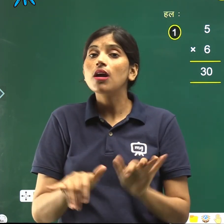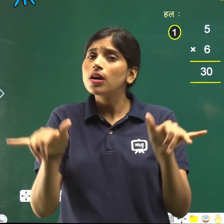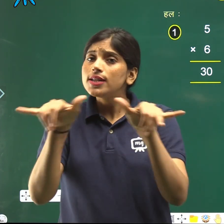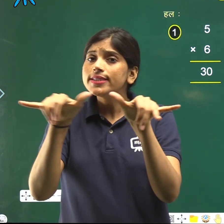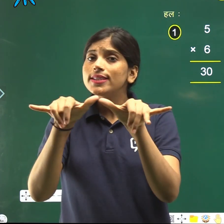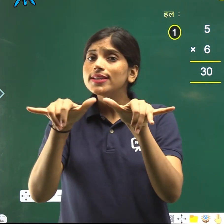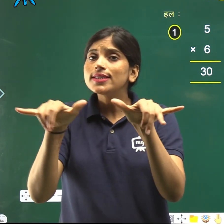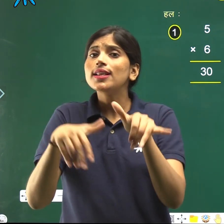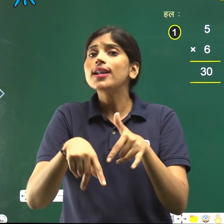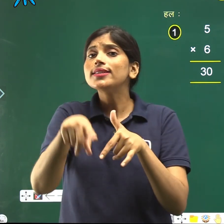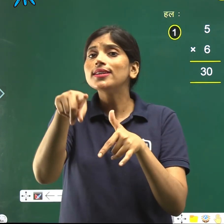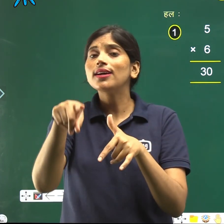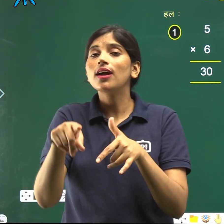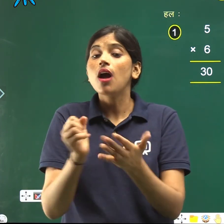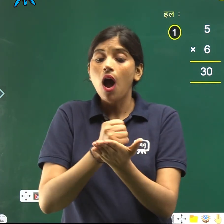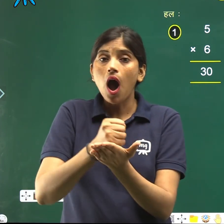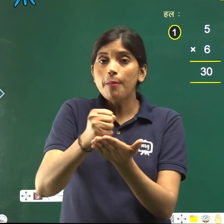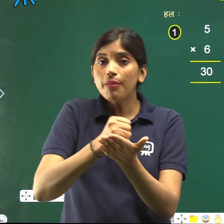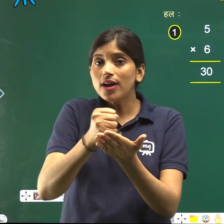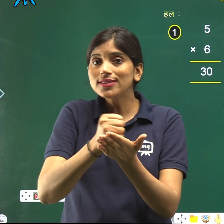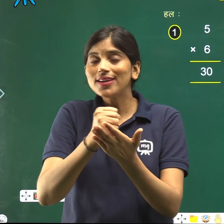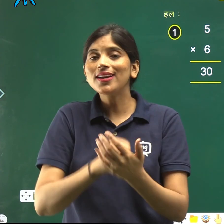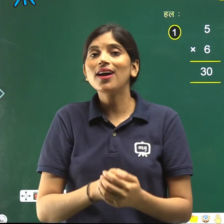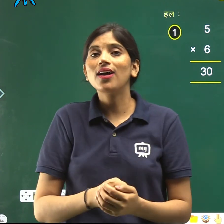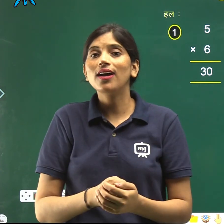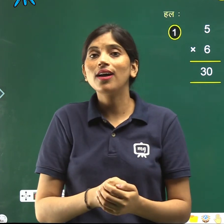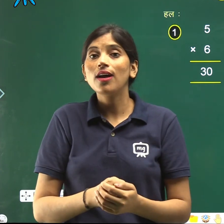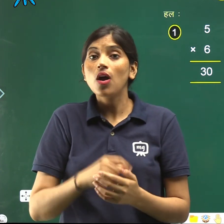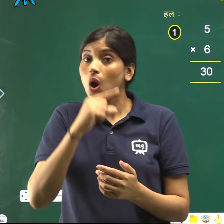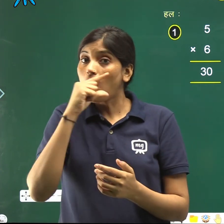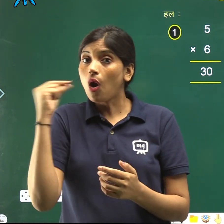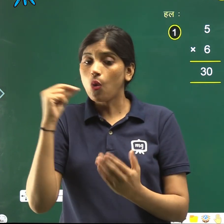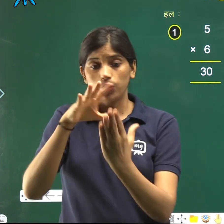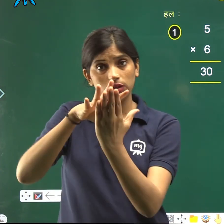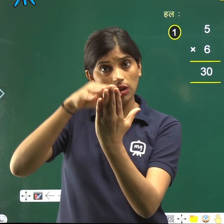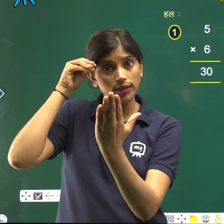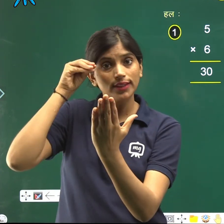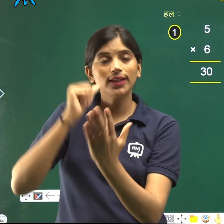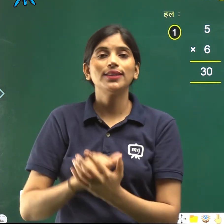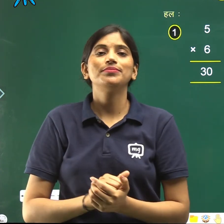इसी तरह से अभ्यास करना और याद करना।